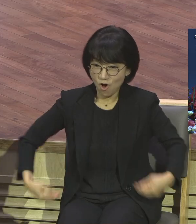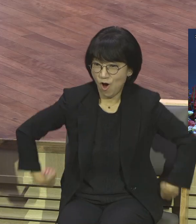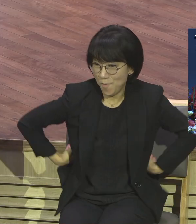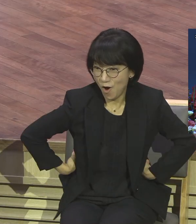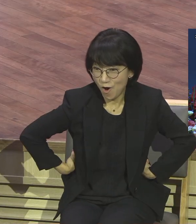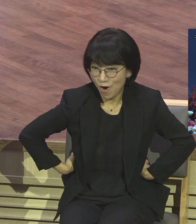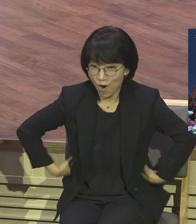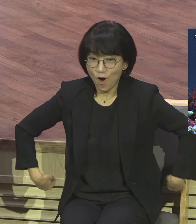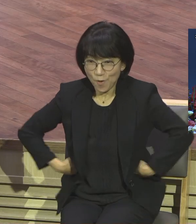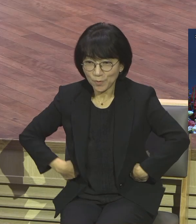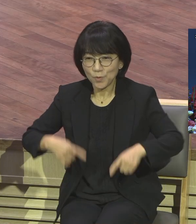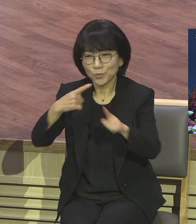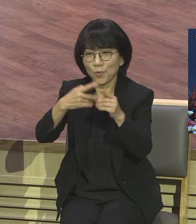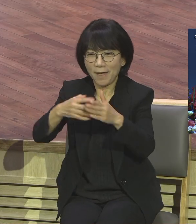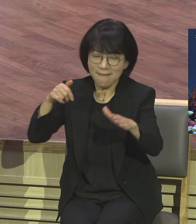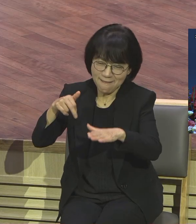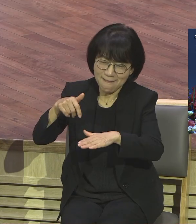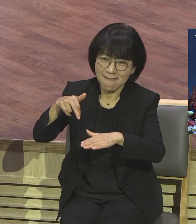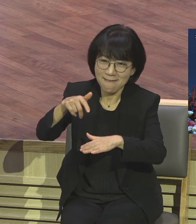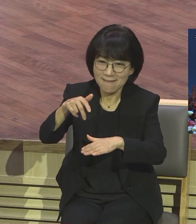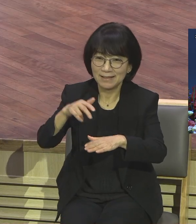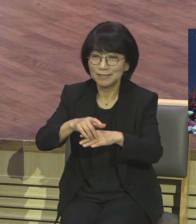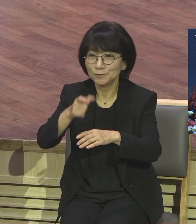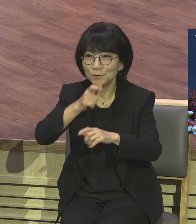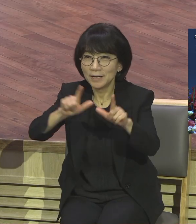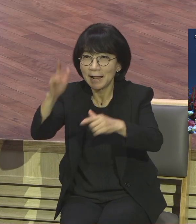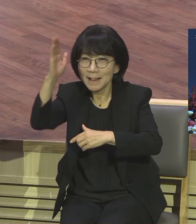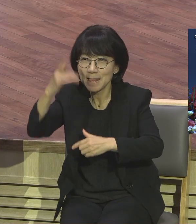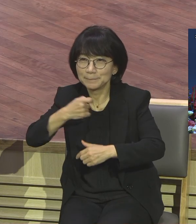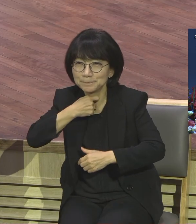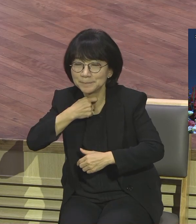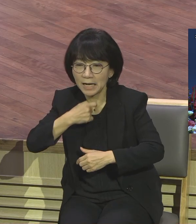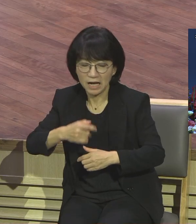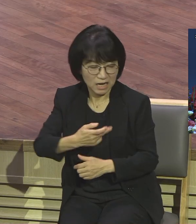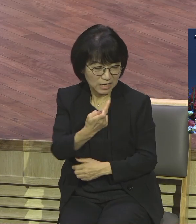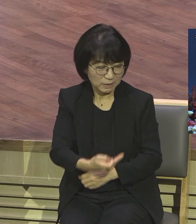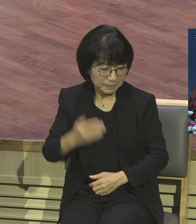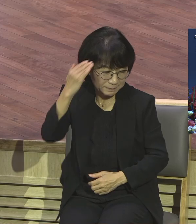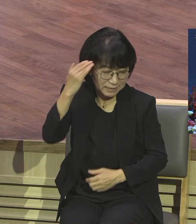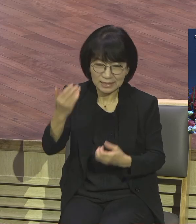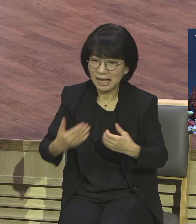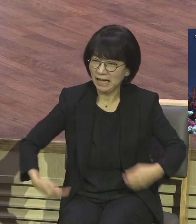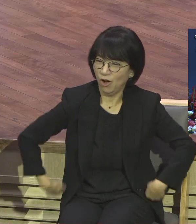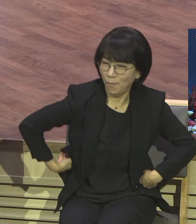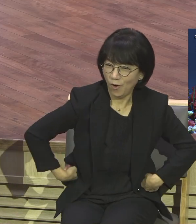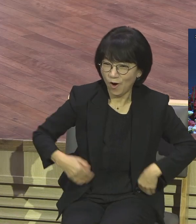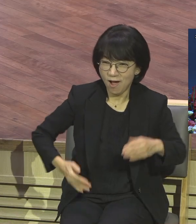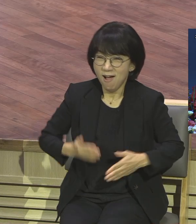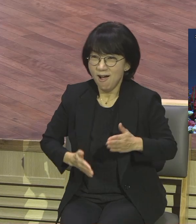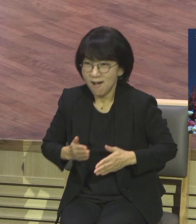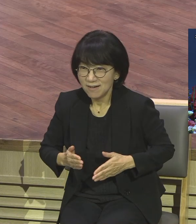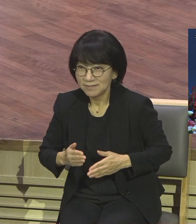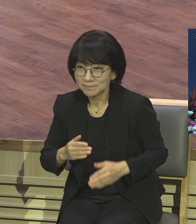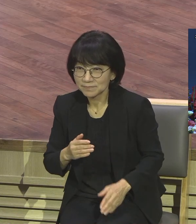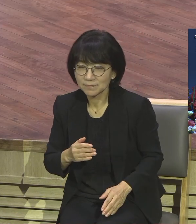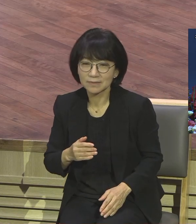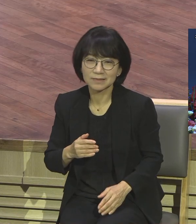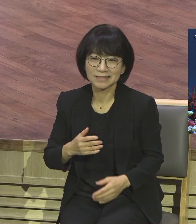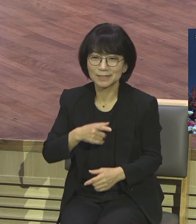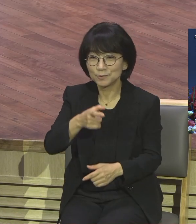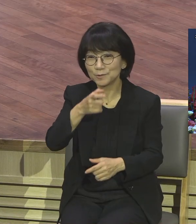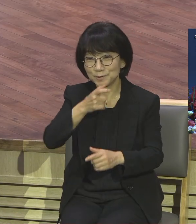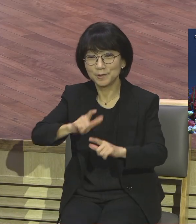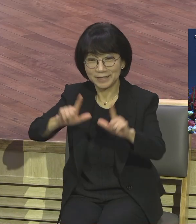6살 차이 나니까, 열차름에서. 그 수요일에 가서 딱 앉아서, 근데 이 철로역이 얼마나 재미있고 다른지 수요일만 기다렸어요.